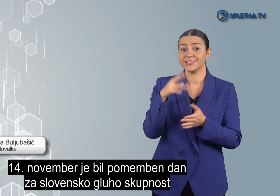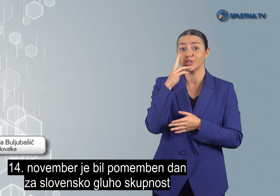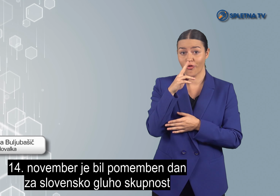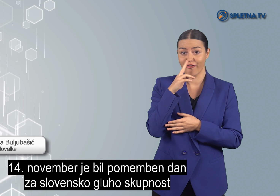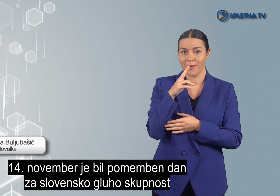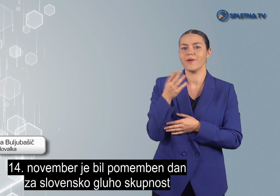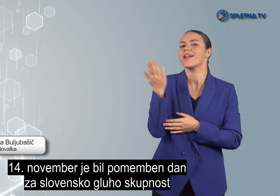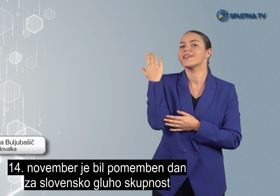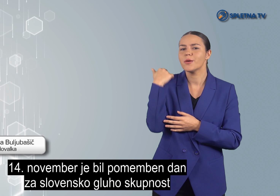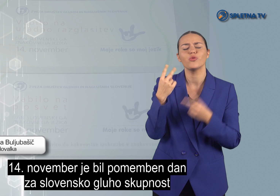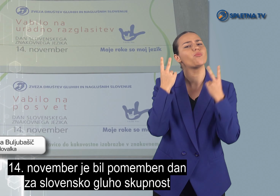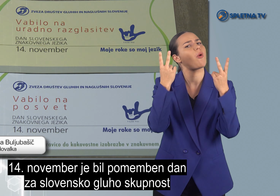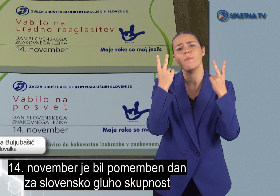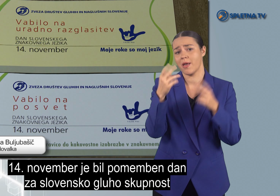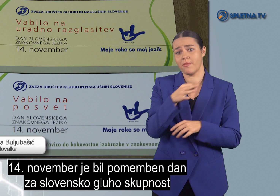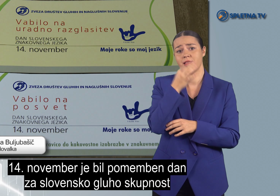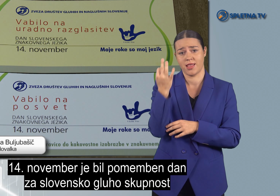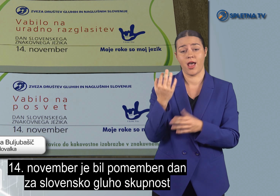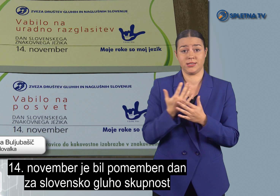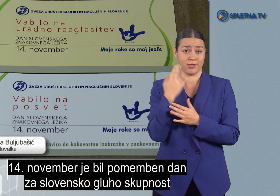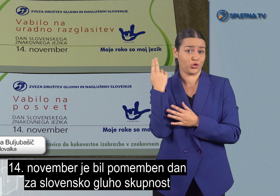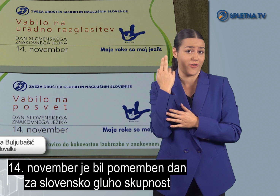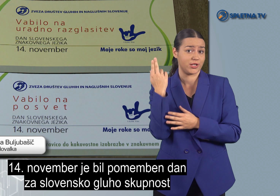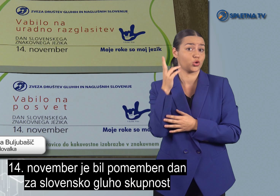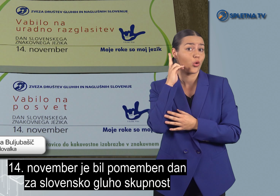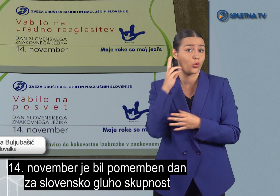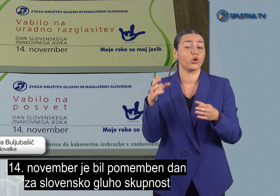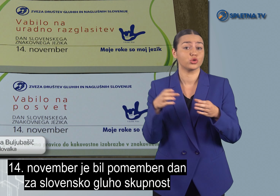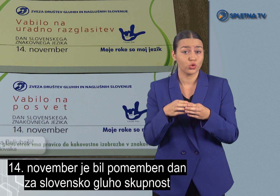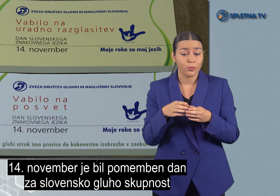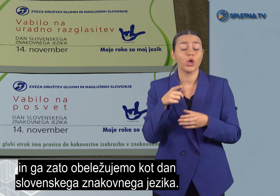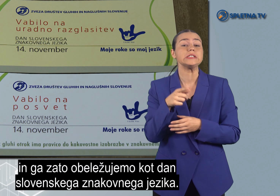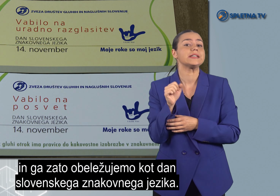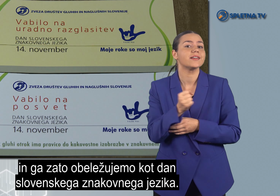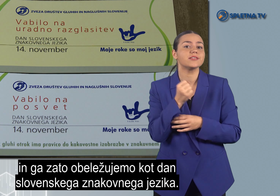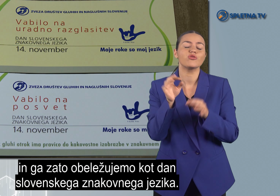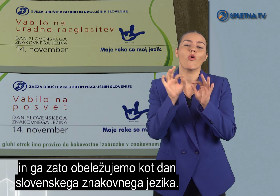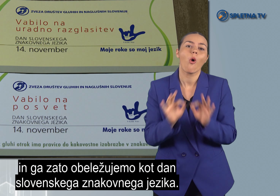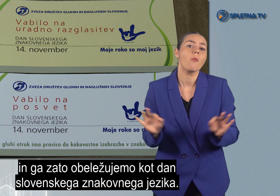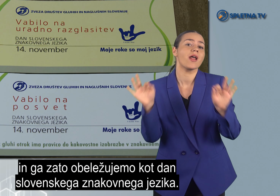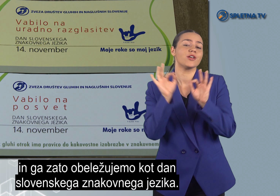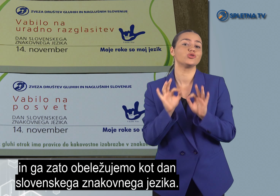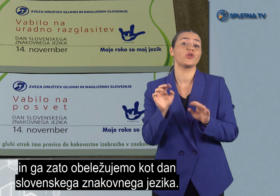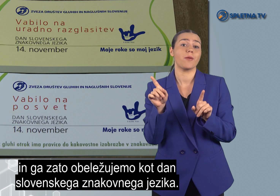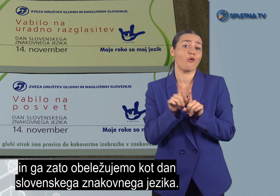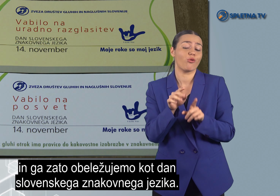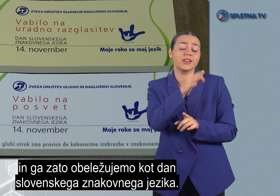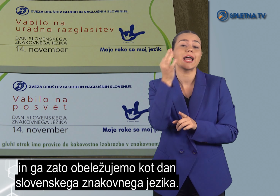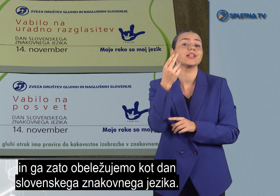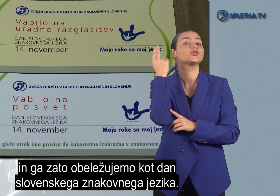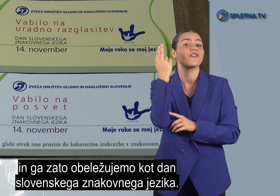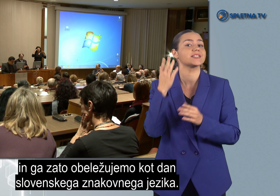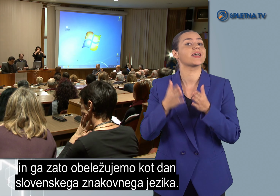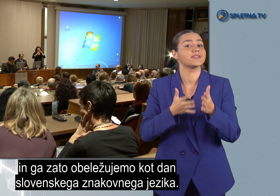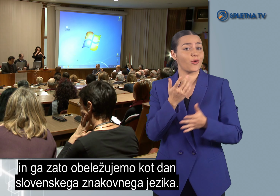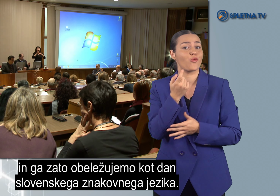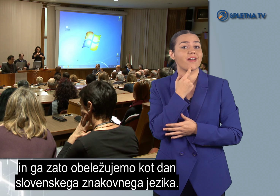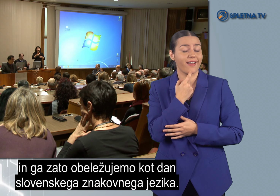14. november je bil pomemben dan za slovensko gluho skupnost in ga zato obeležujemo kot dan slovenskega znakovnega jezika.